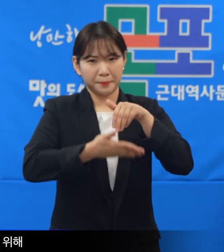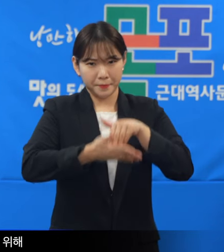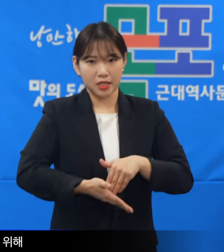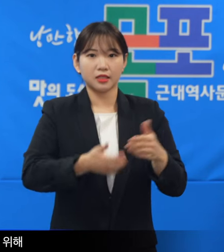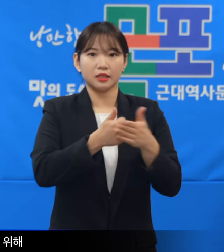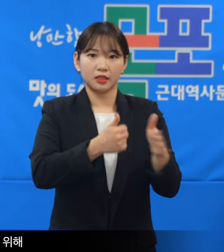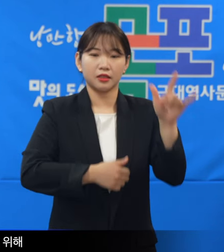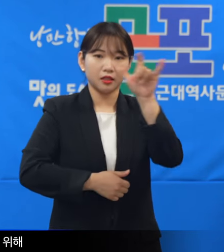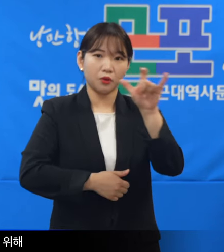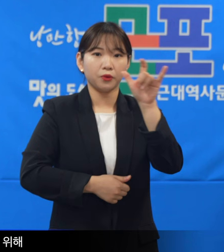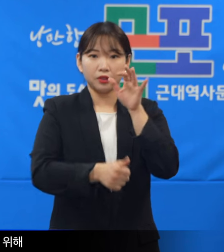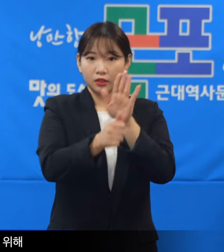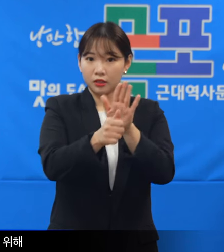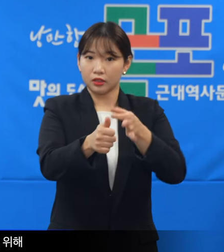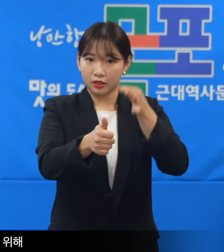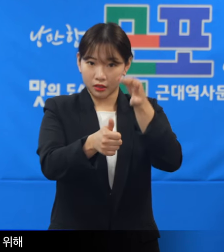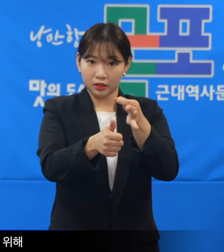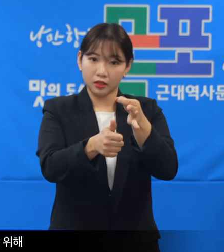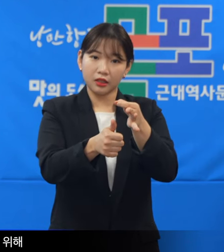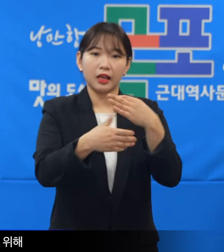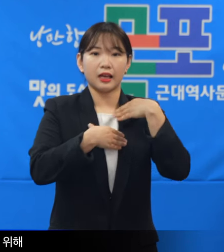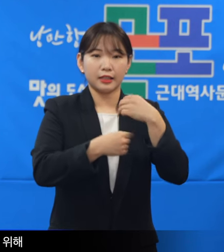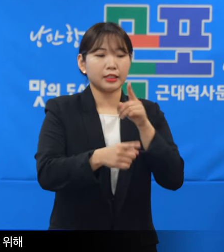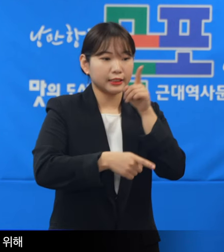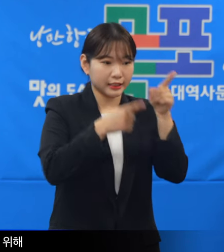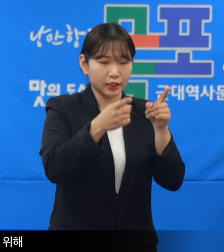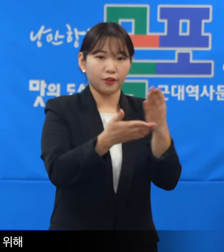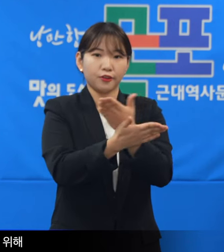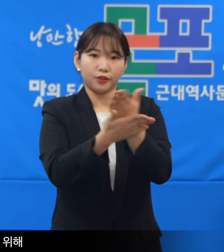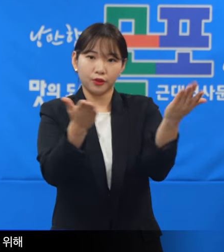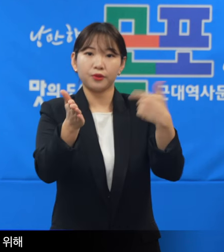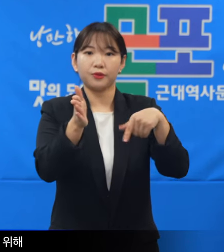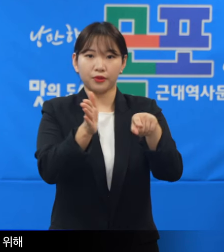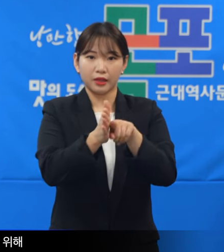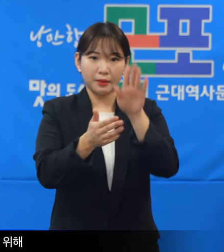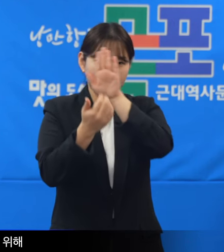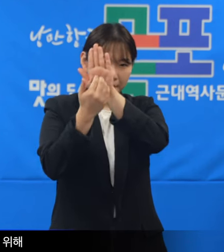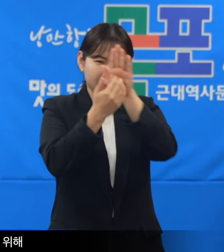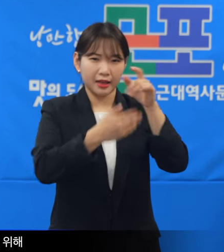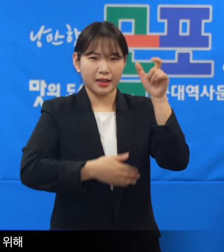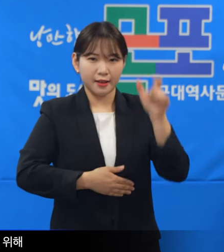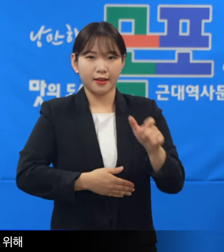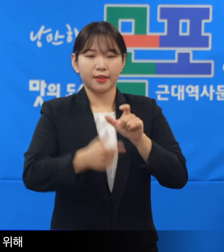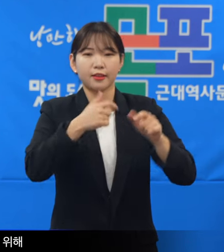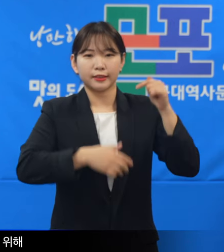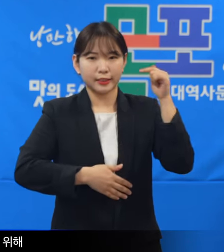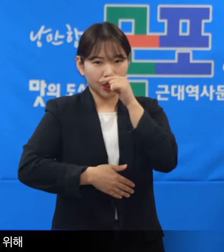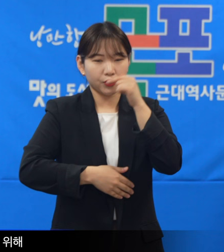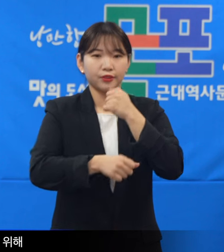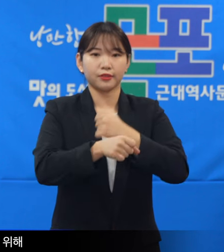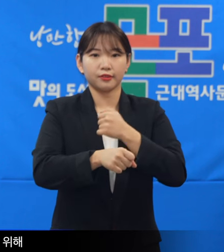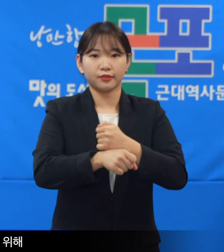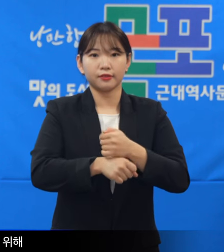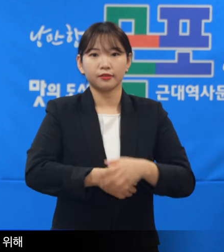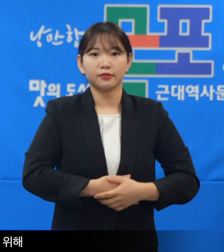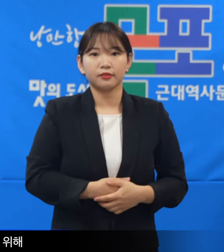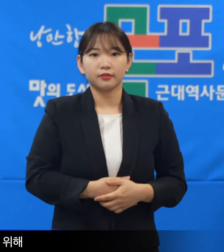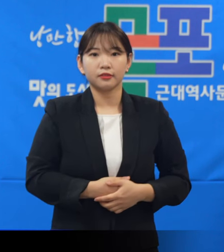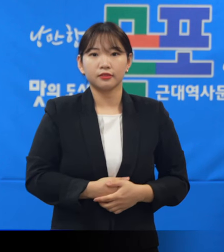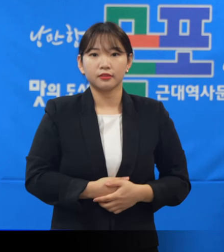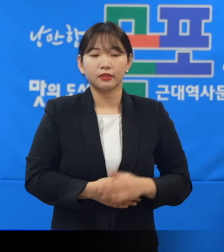만큼 재난 지원금에 안전한 신청 직업을 위해 방역 강화 의 철저를 기하겠습니다